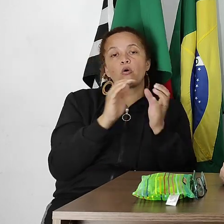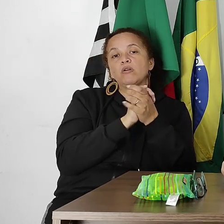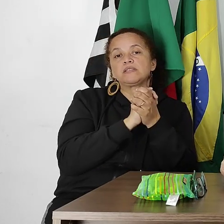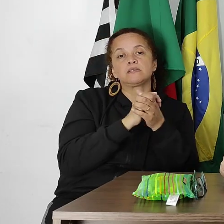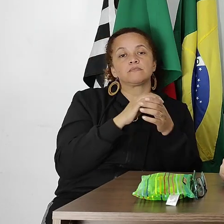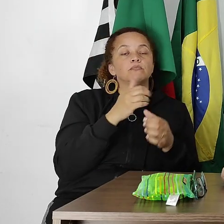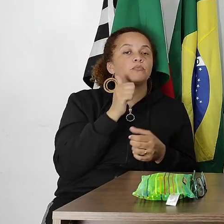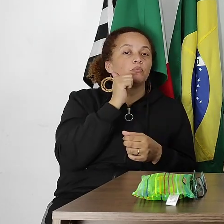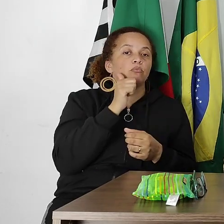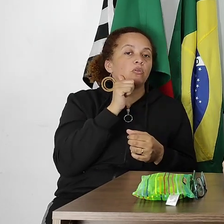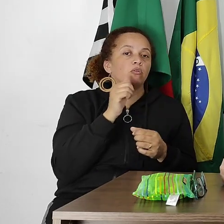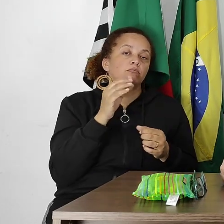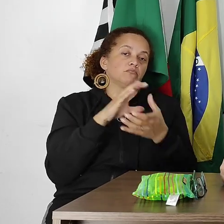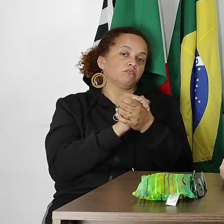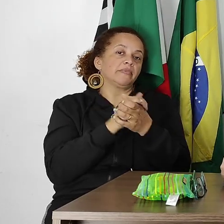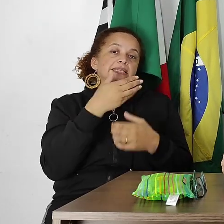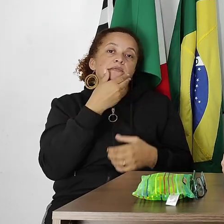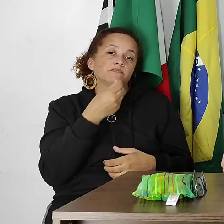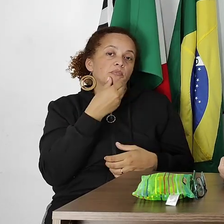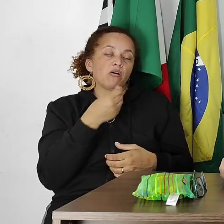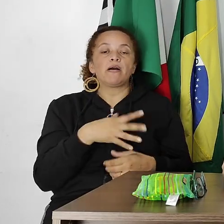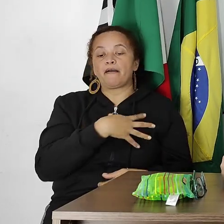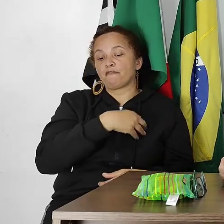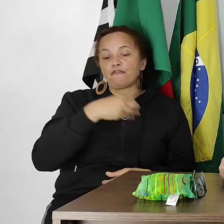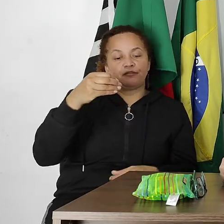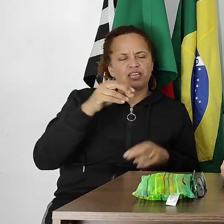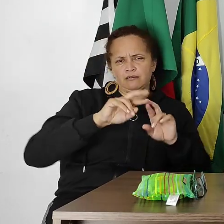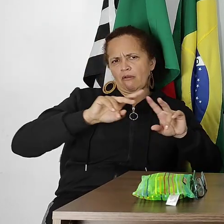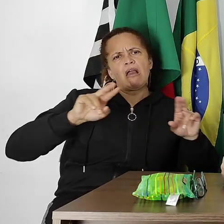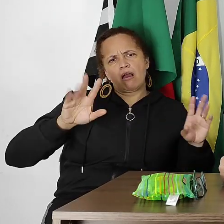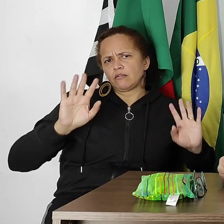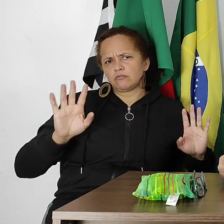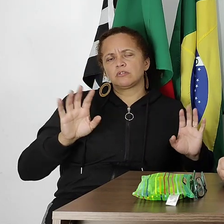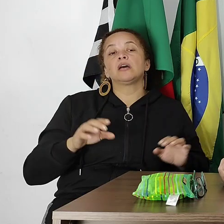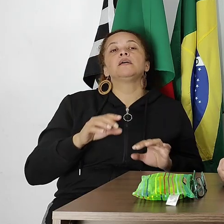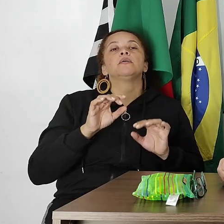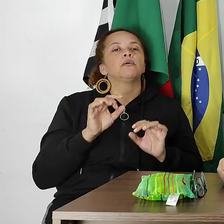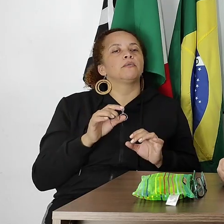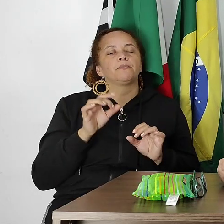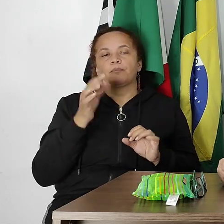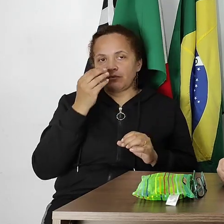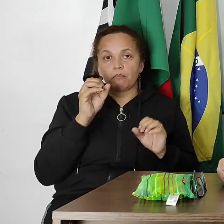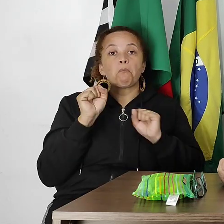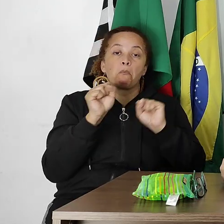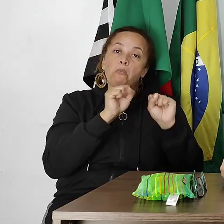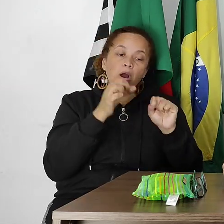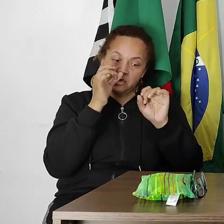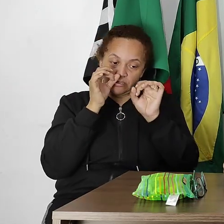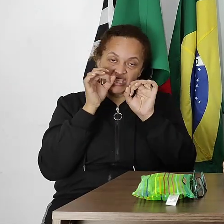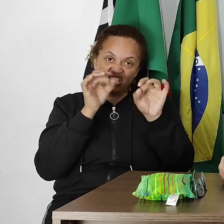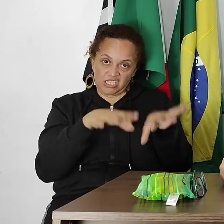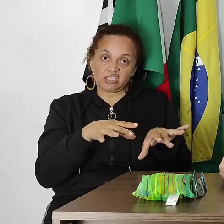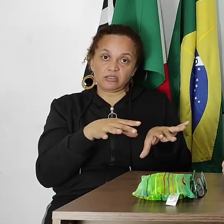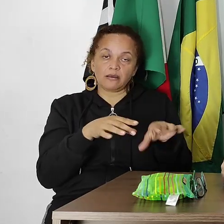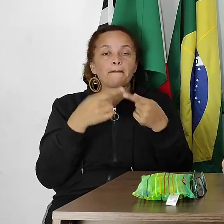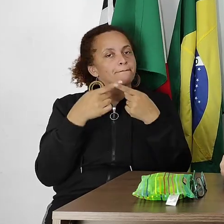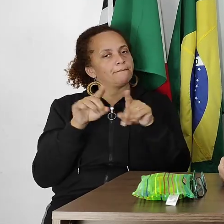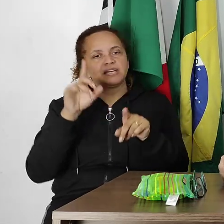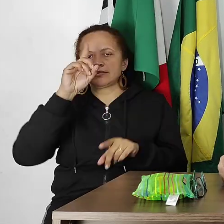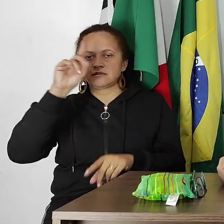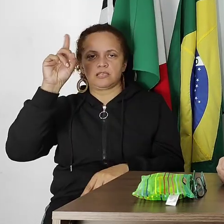esperando você falar, clamar a Ele e pedir por socorro, né? E quando a